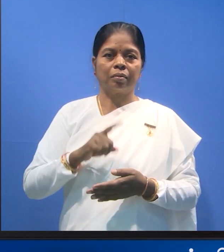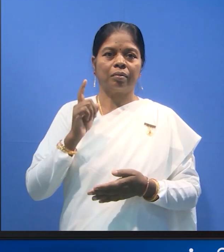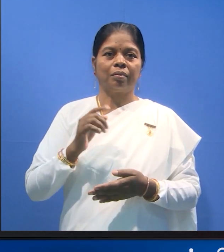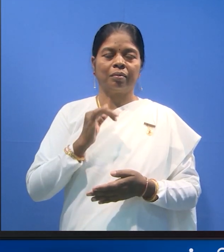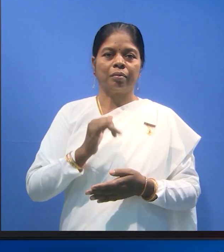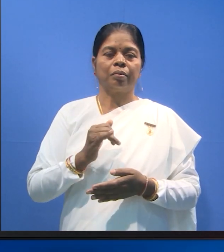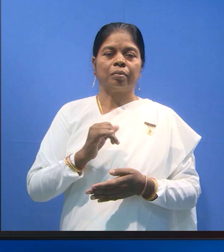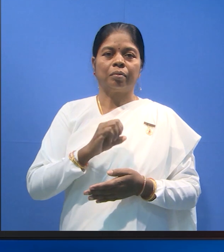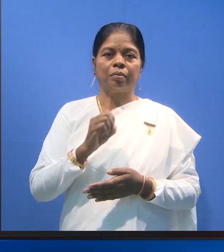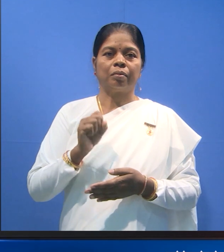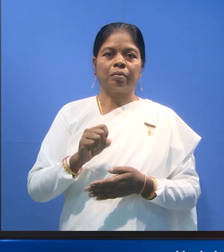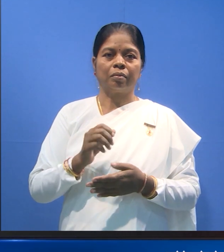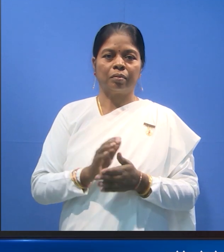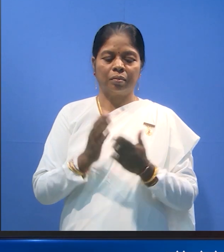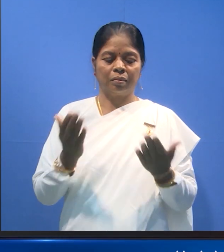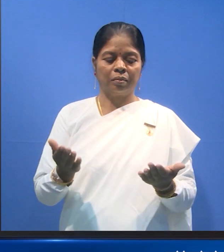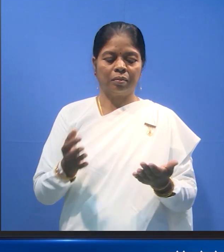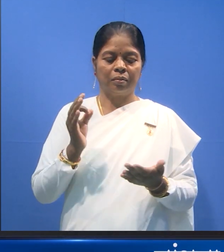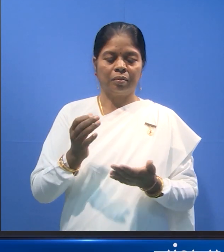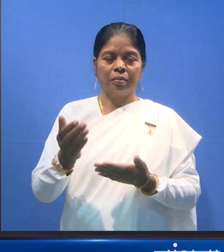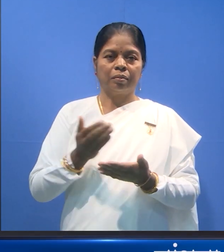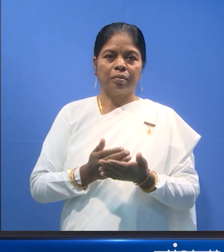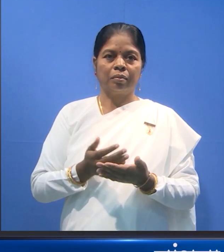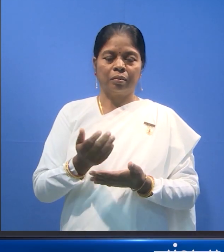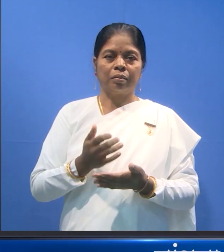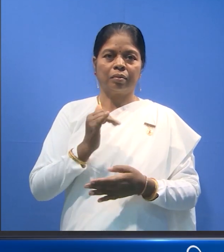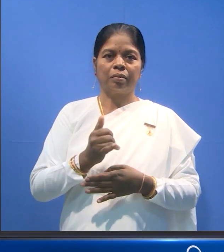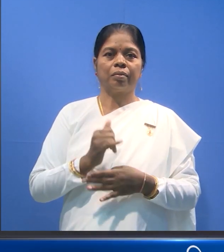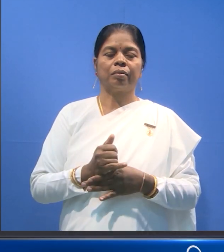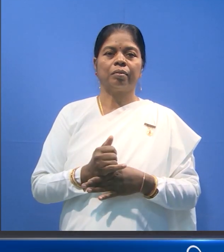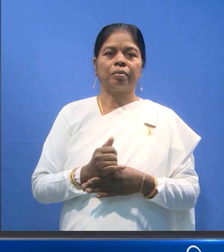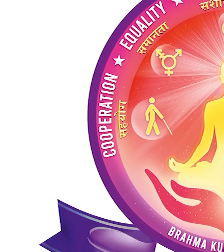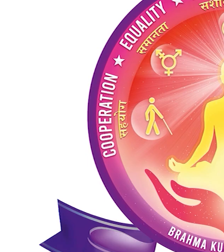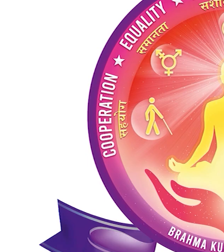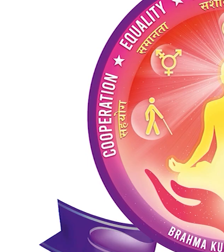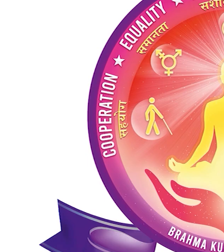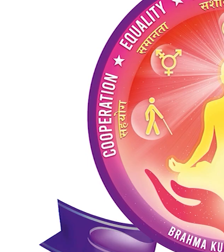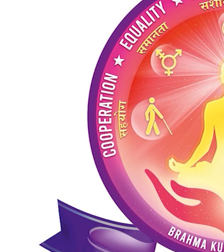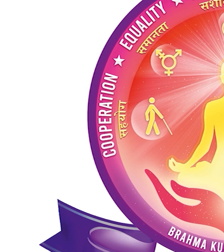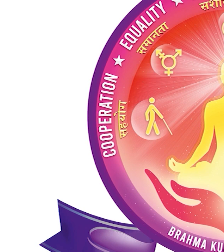भाषांतरित झाले असून वाचकांकडून चांगला प्रतिसाद मिळत आहे.